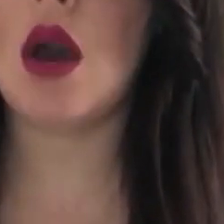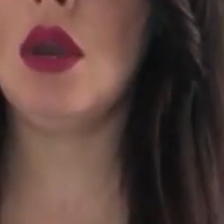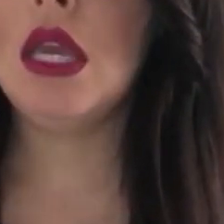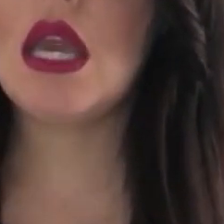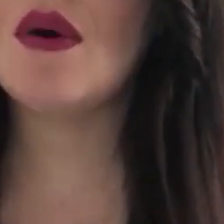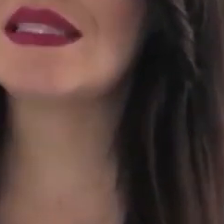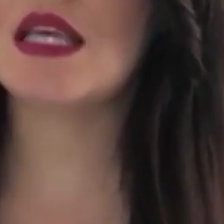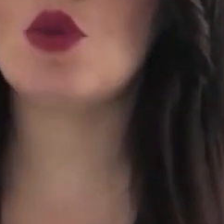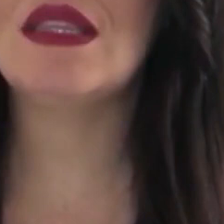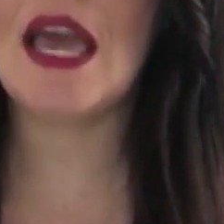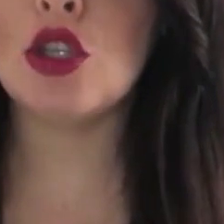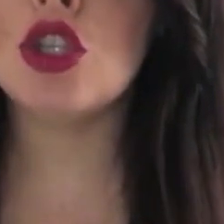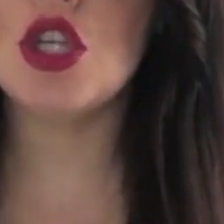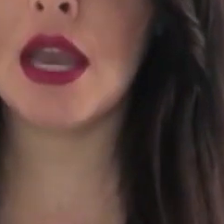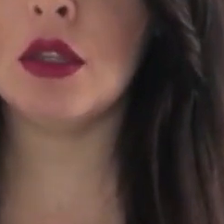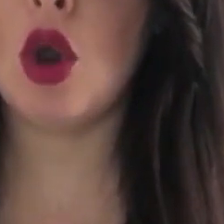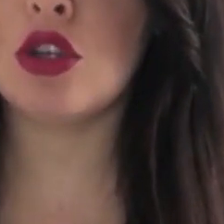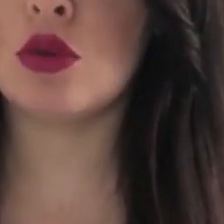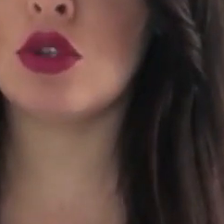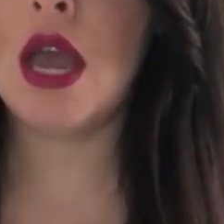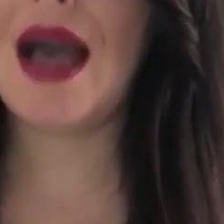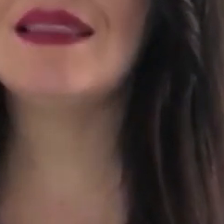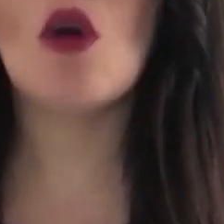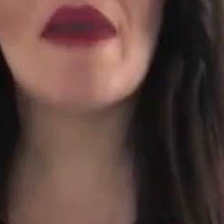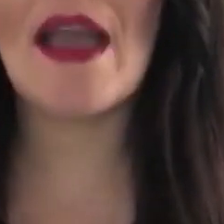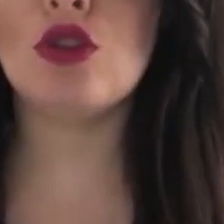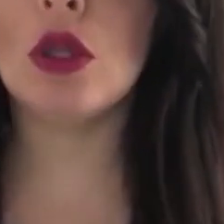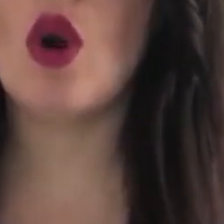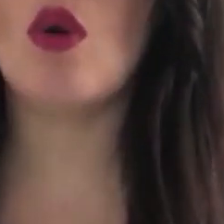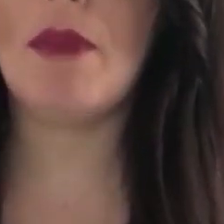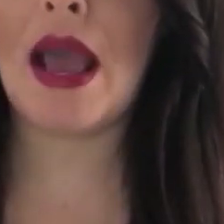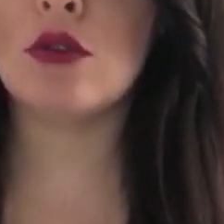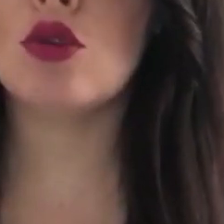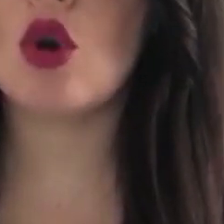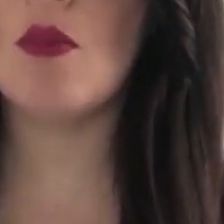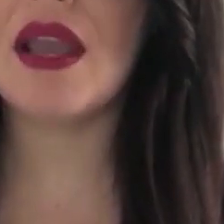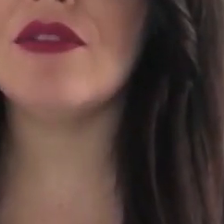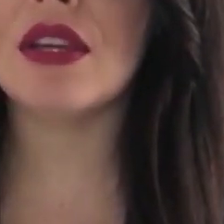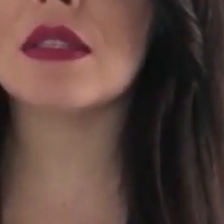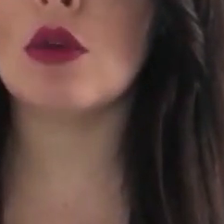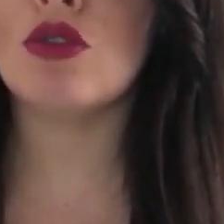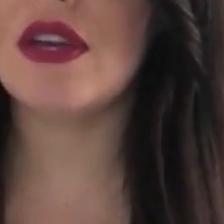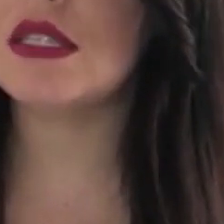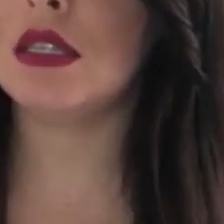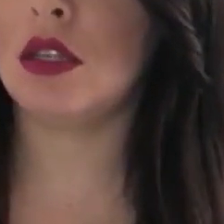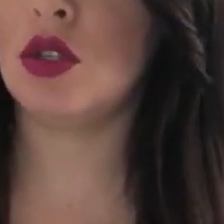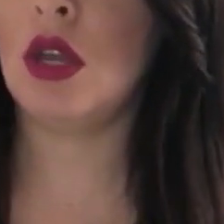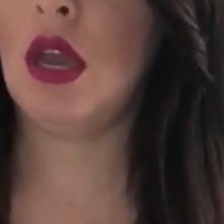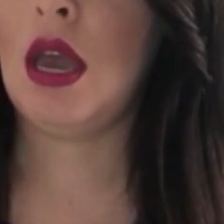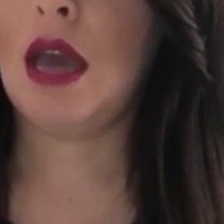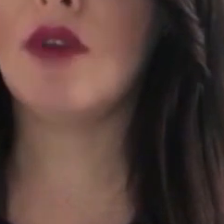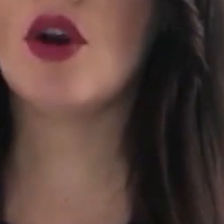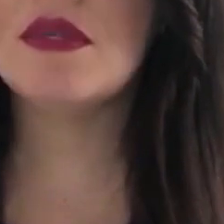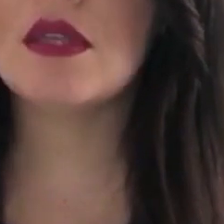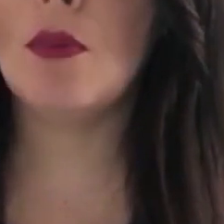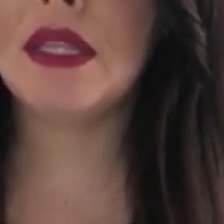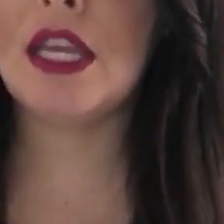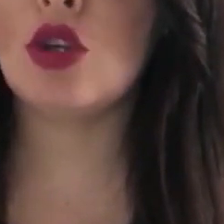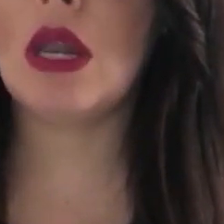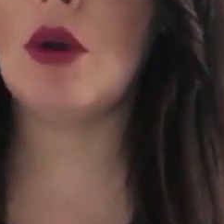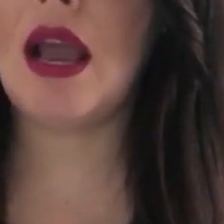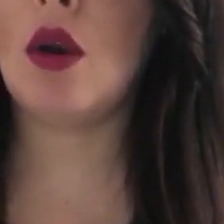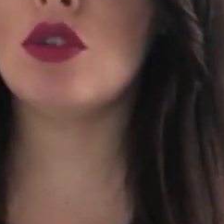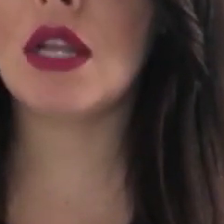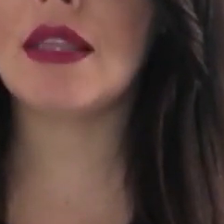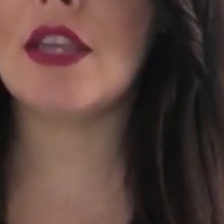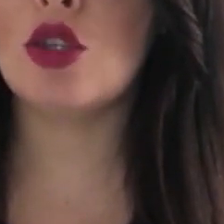isolamento social e ao acesso a testes diagnósticos, até o médio e longo prazos, como a invenção de vacinas. A nova comissão